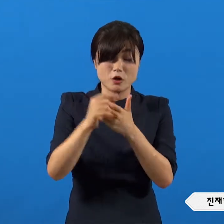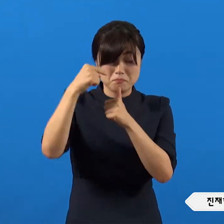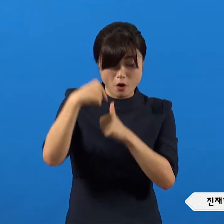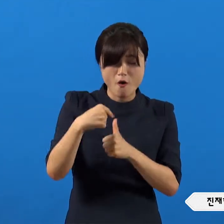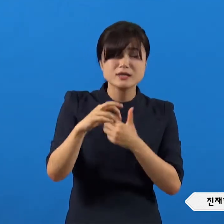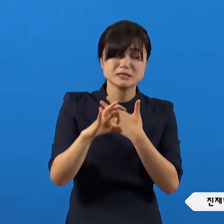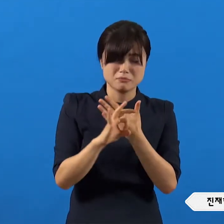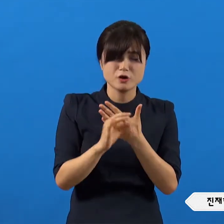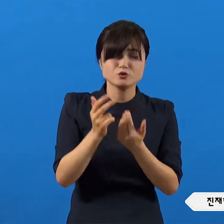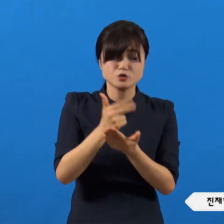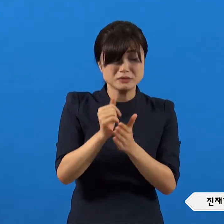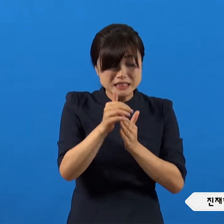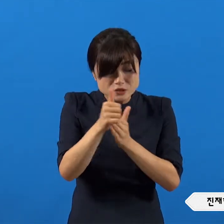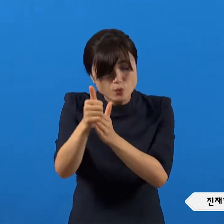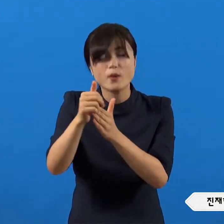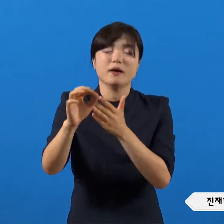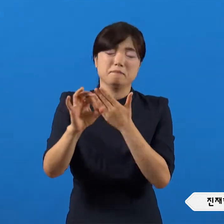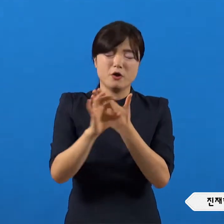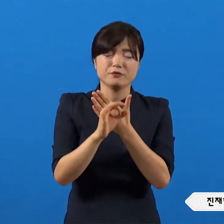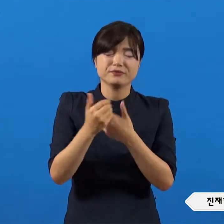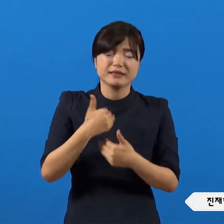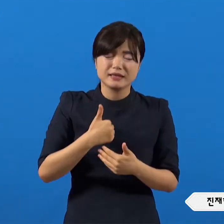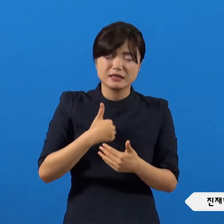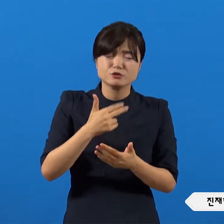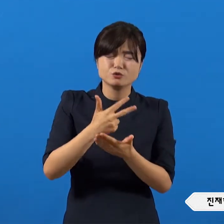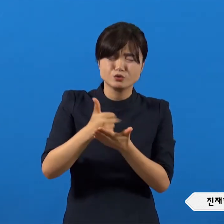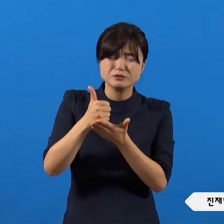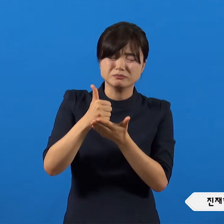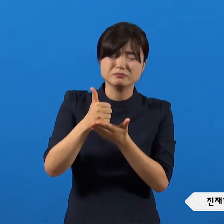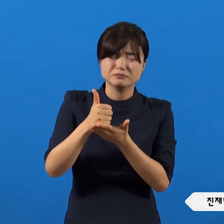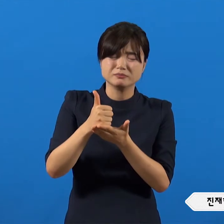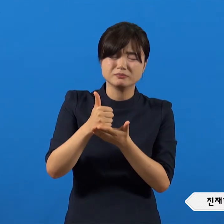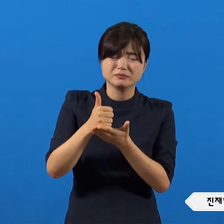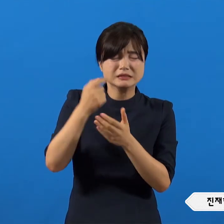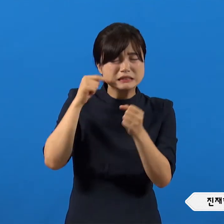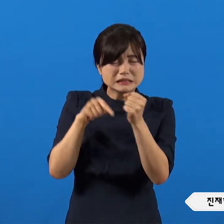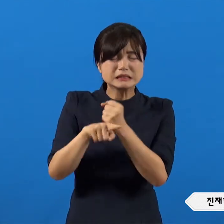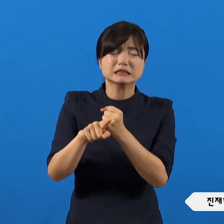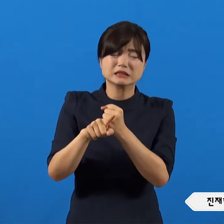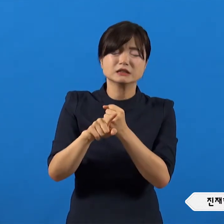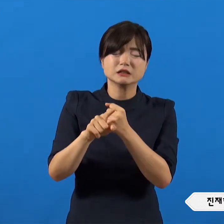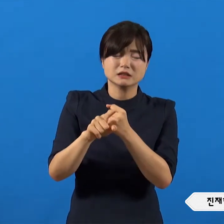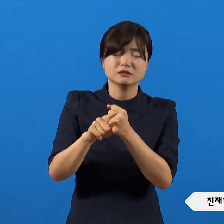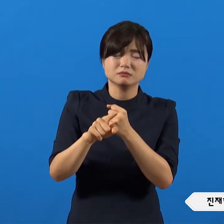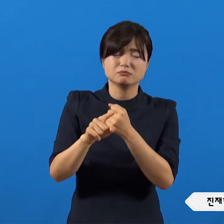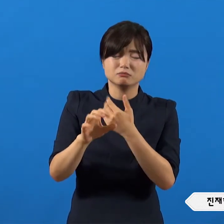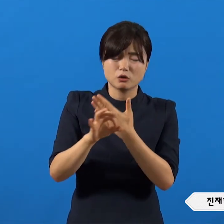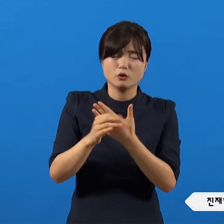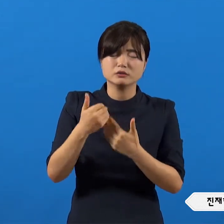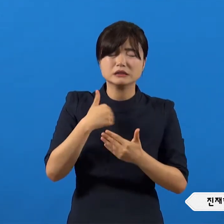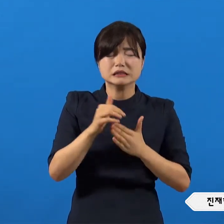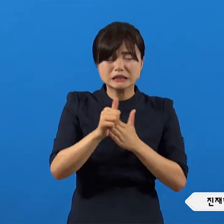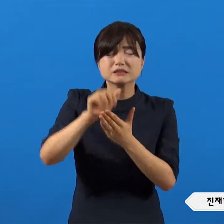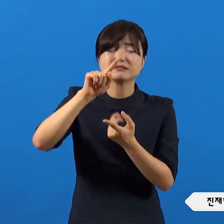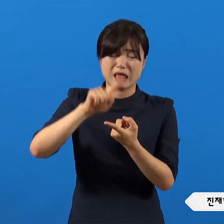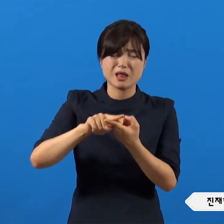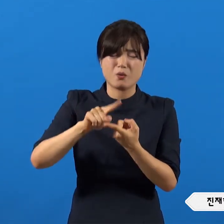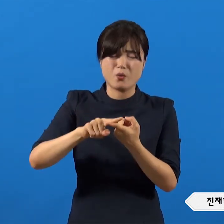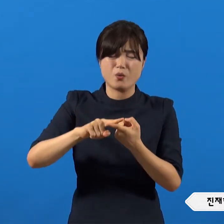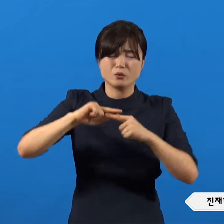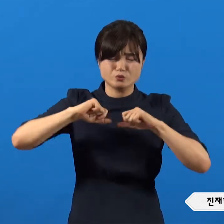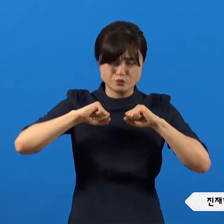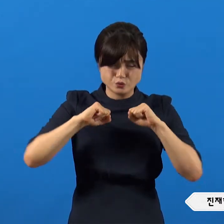주의 인도하심이라면, 주님께서 선포하신다면 하나님 순종하겠습니다. 이끄시는 대로